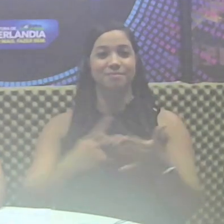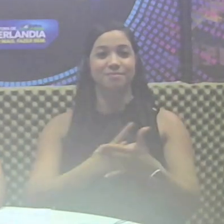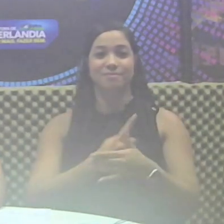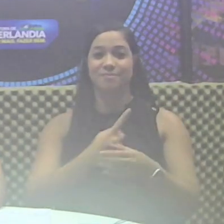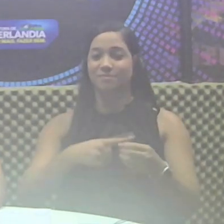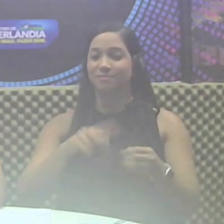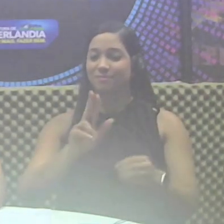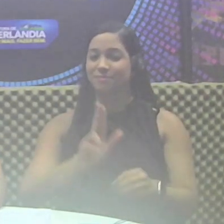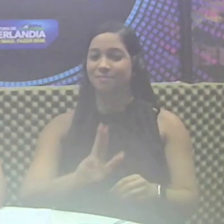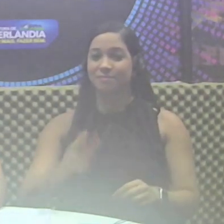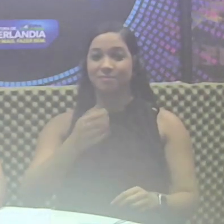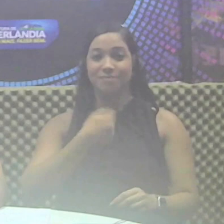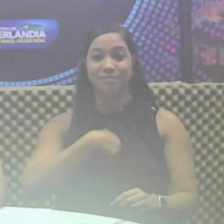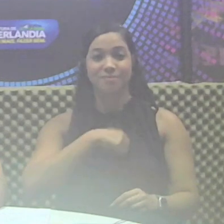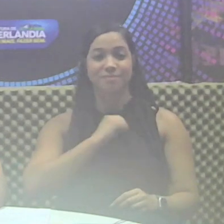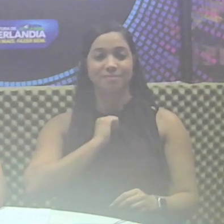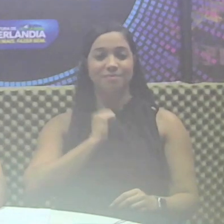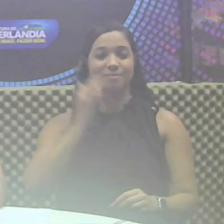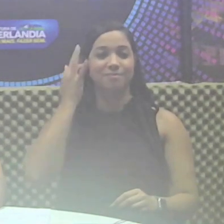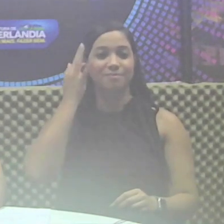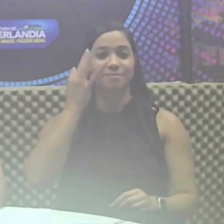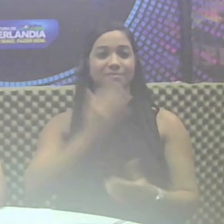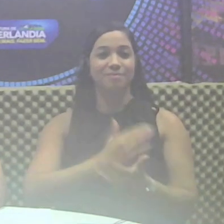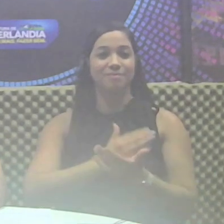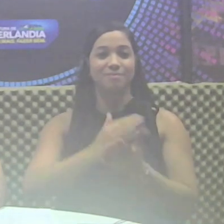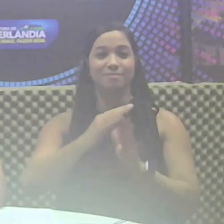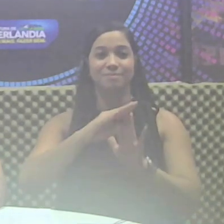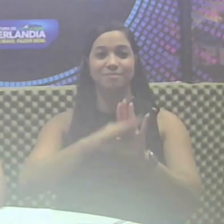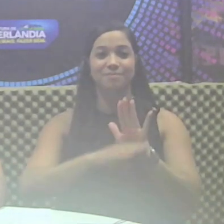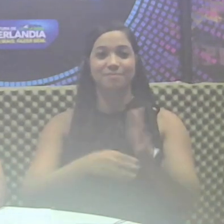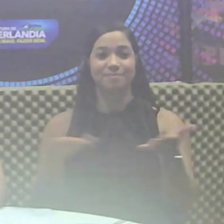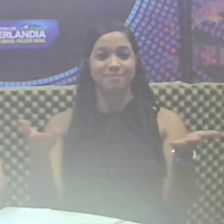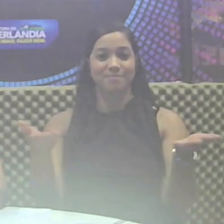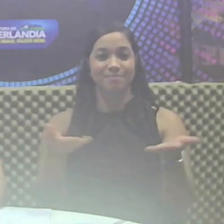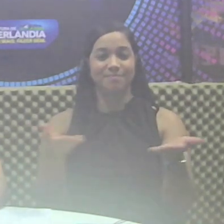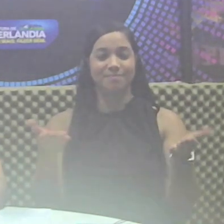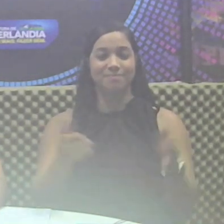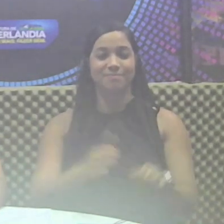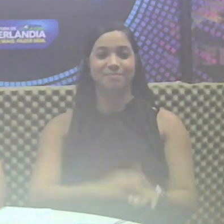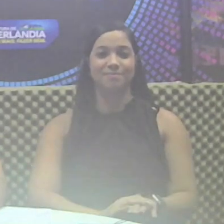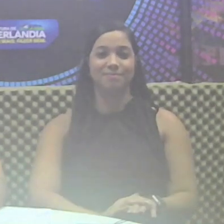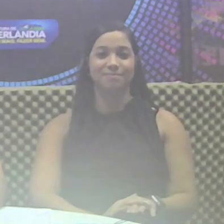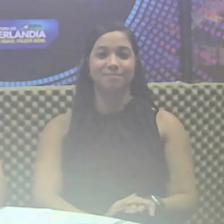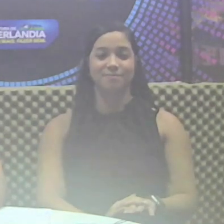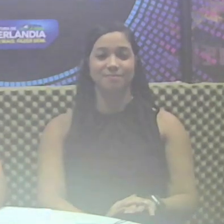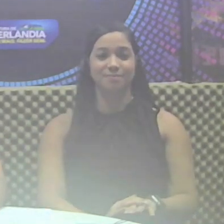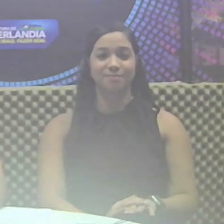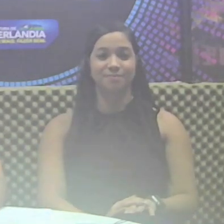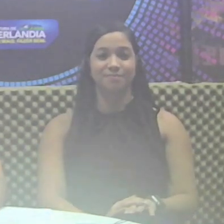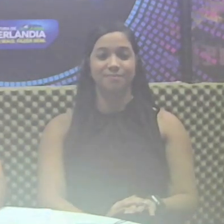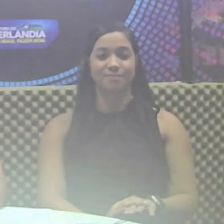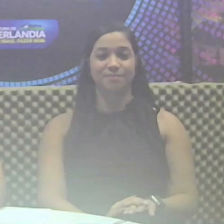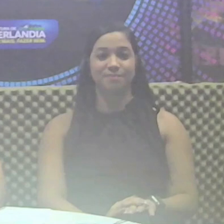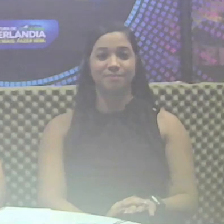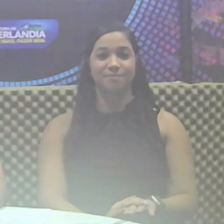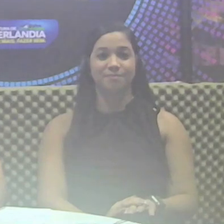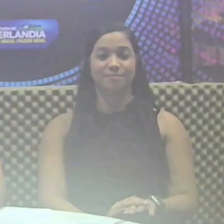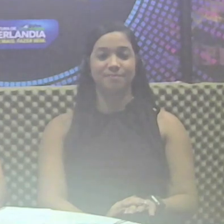acontece em Uberlândia. Eu sou o Fernando Cássio e começamos com os destaques da edição de hoje.